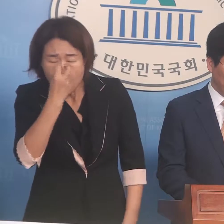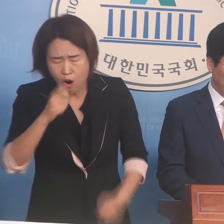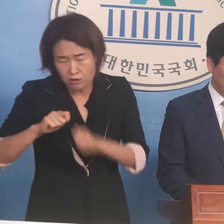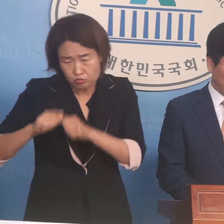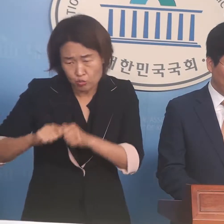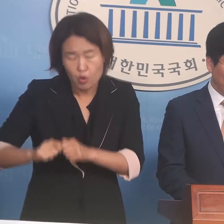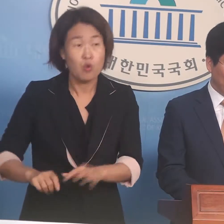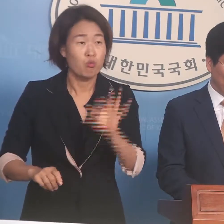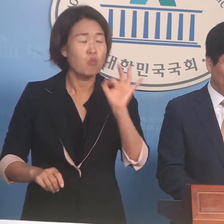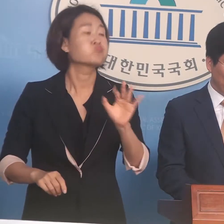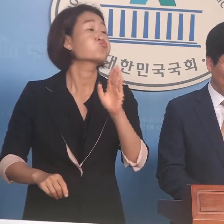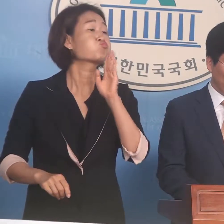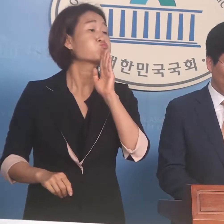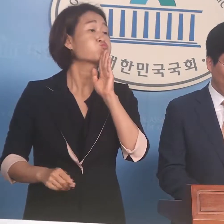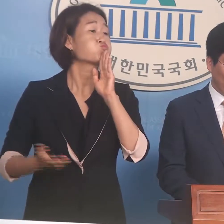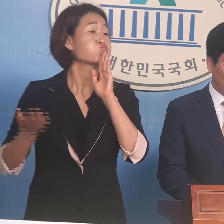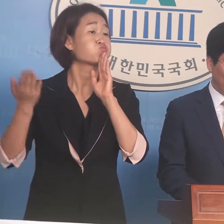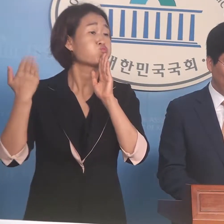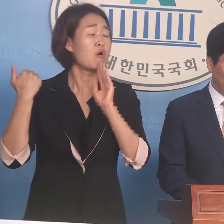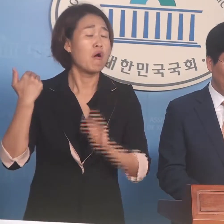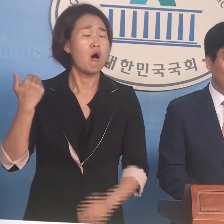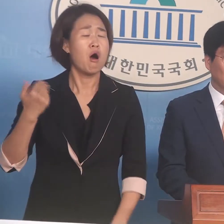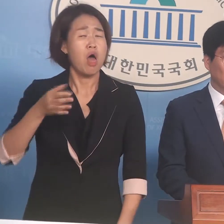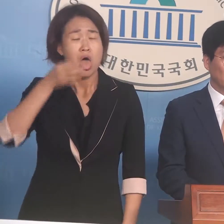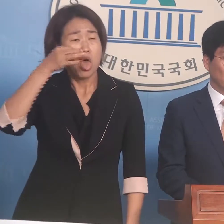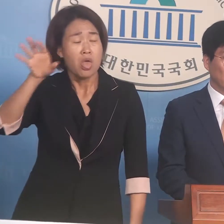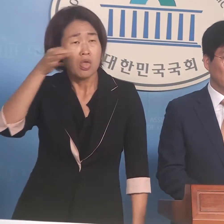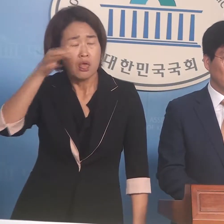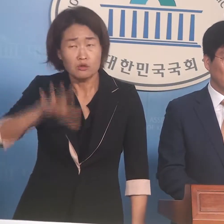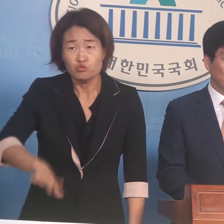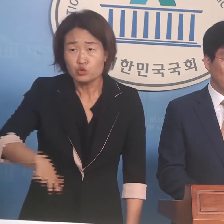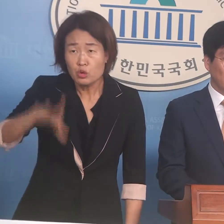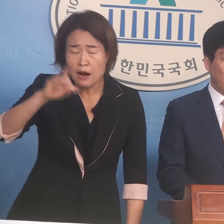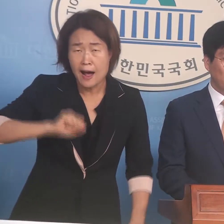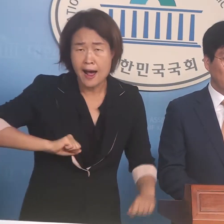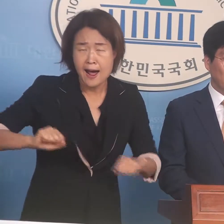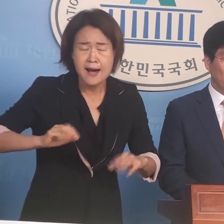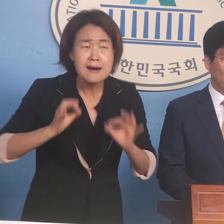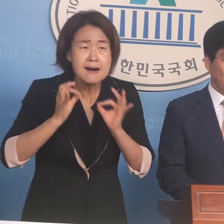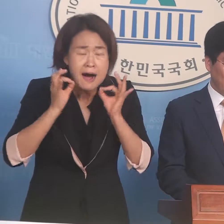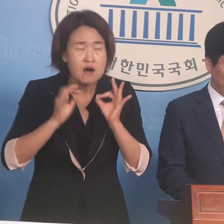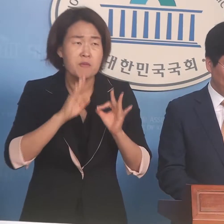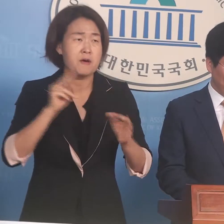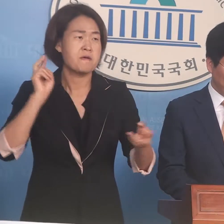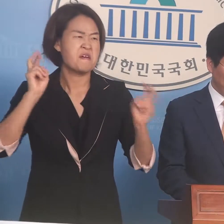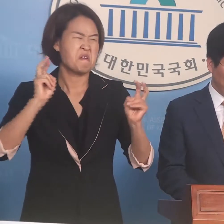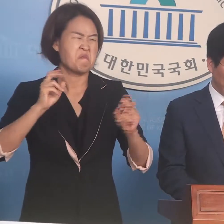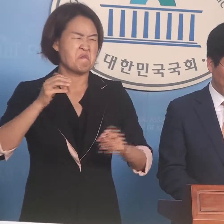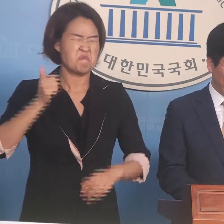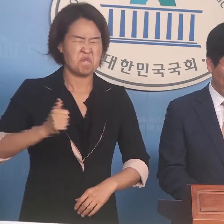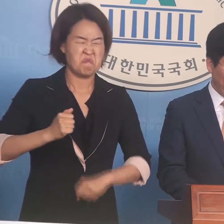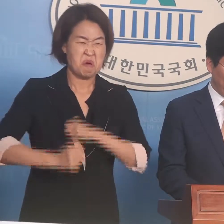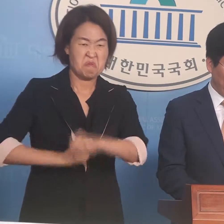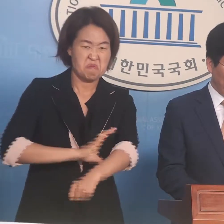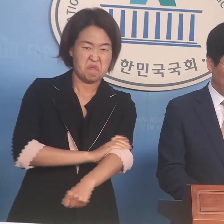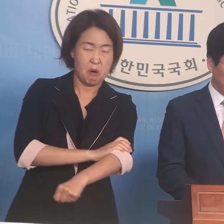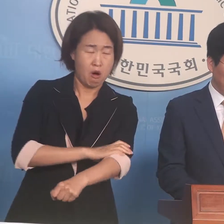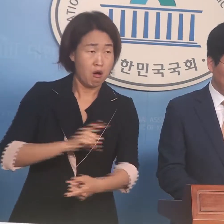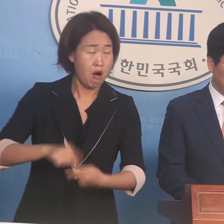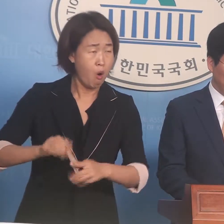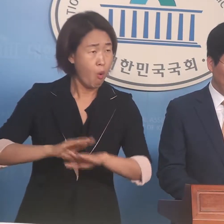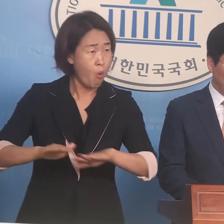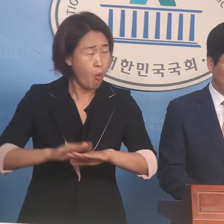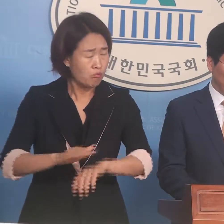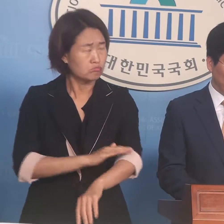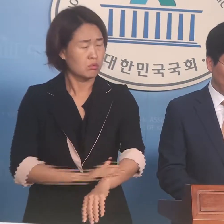보면 전임 정권에서 보기 어려운 그런 적극적인 가불개혁을 위한 행정이었습니다.